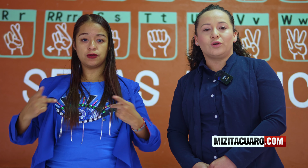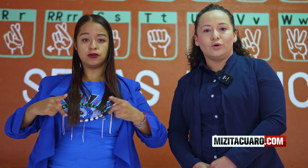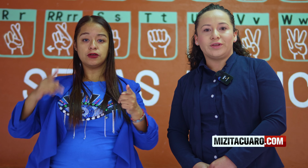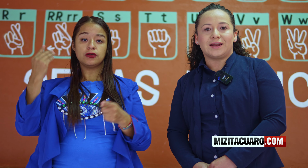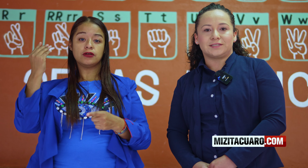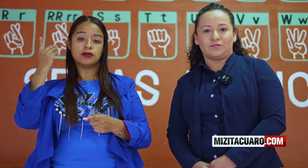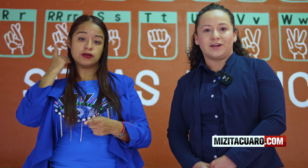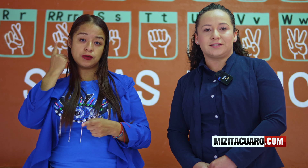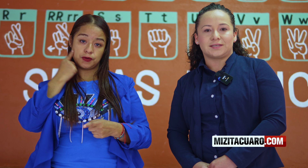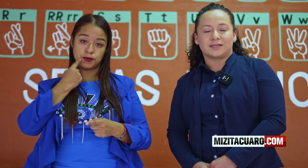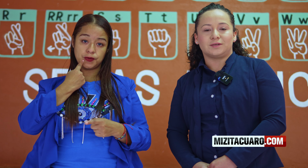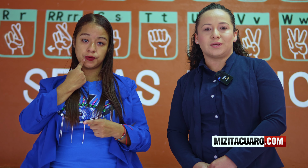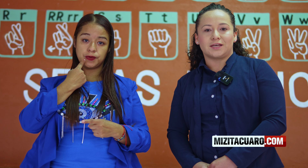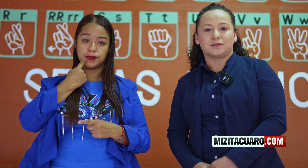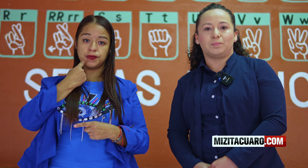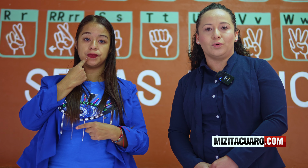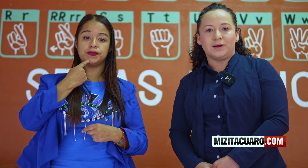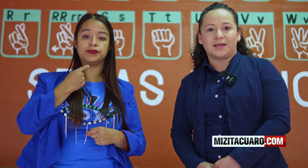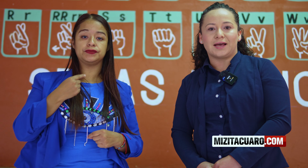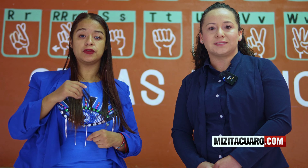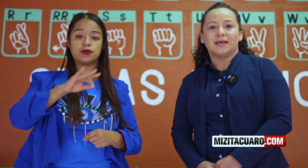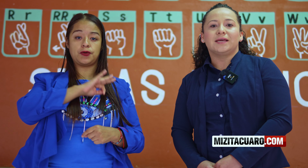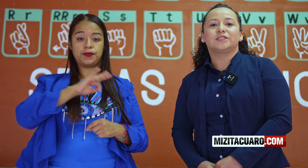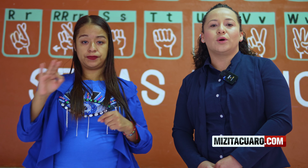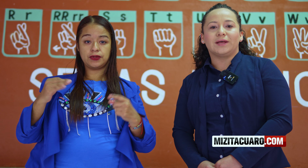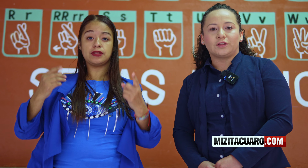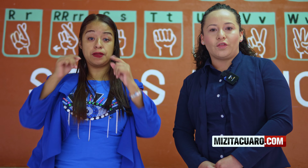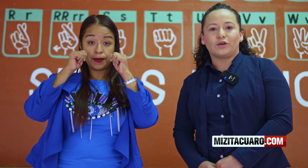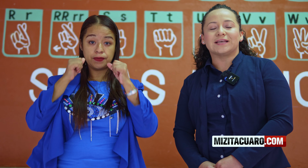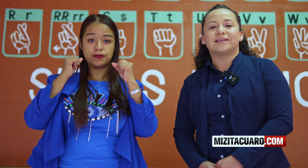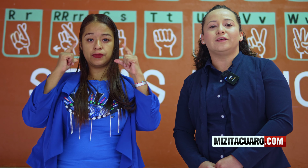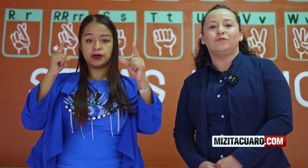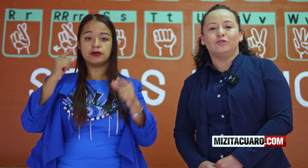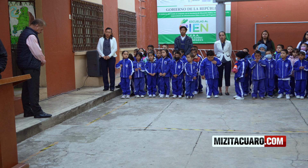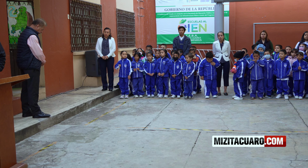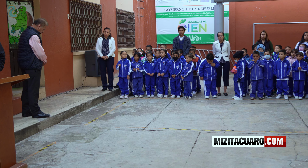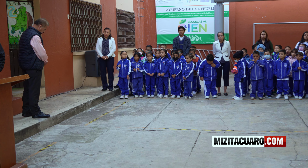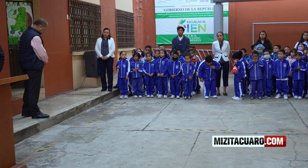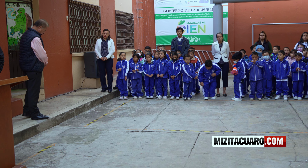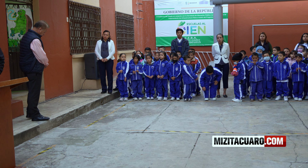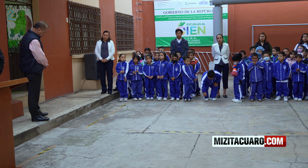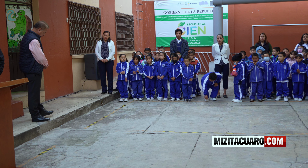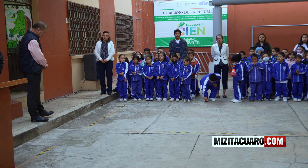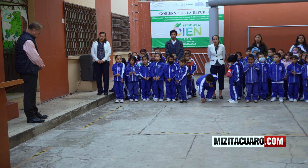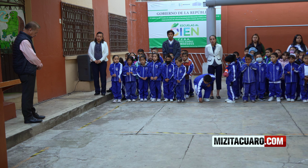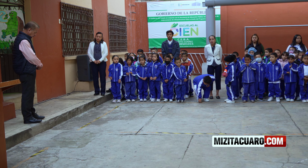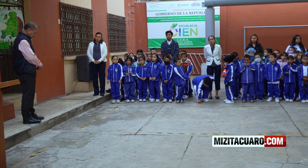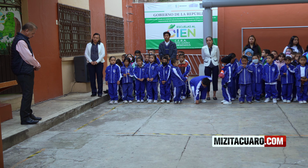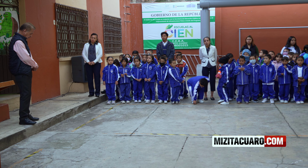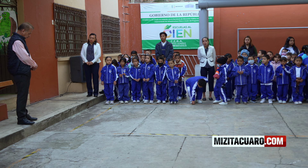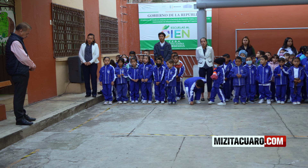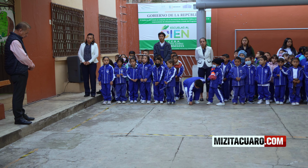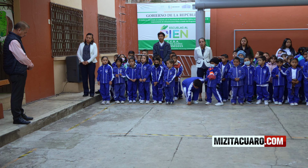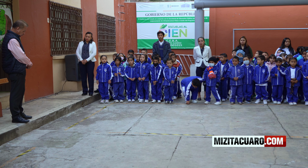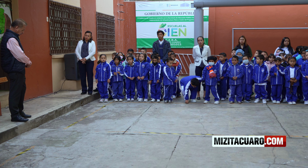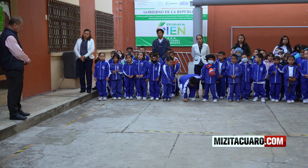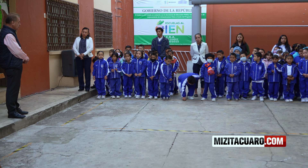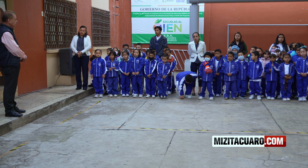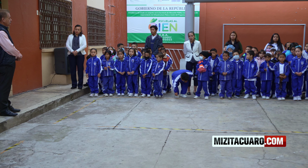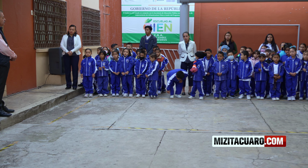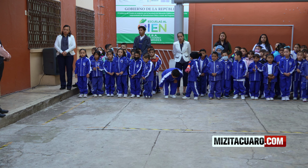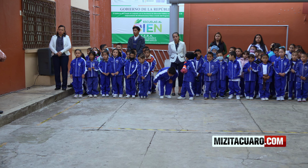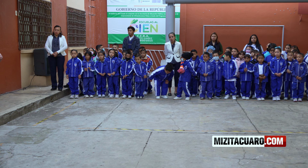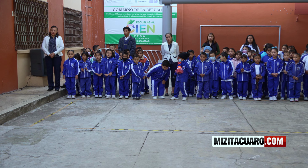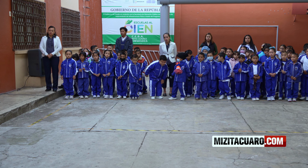nos incluyan las diferentes actividades públicas y sobre todo que se difunda el conocimiento de nosotros, de